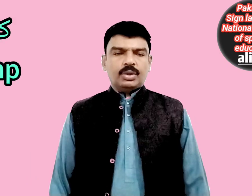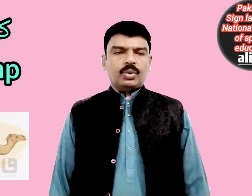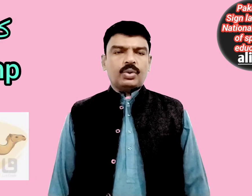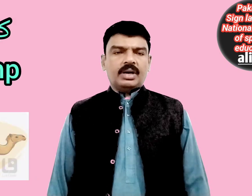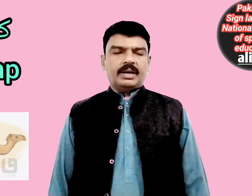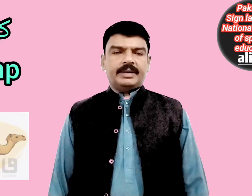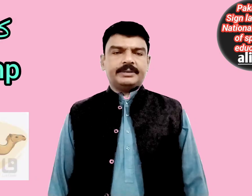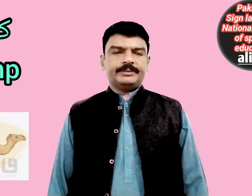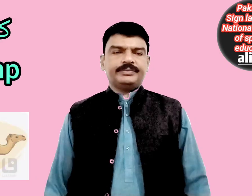کوہان